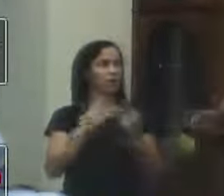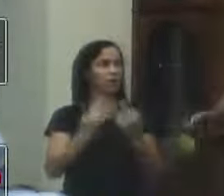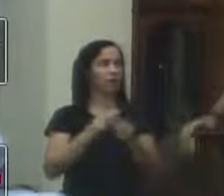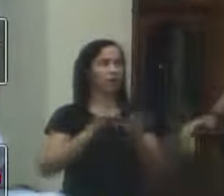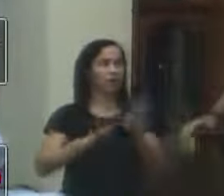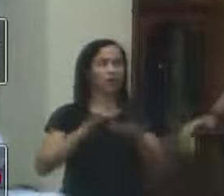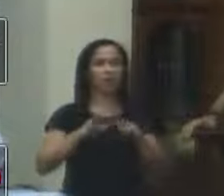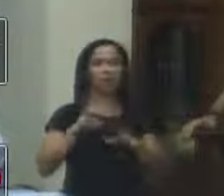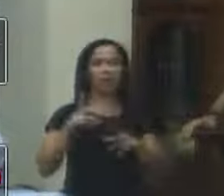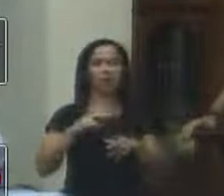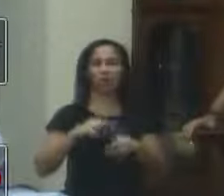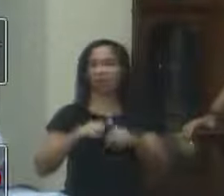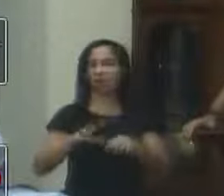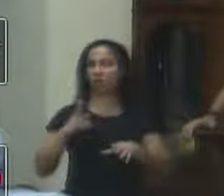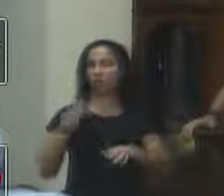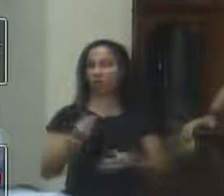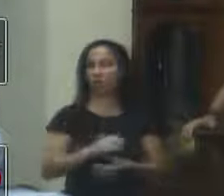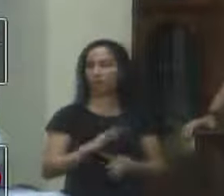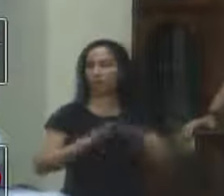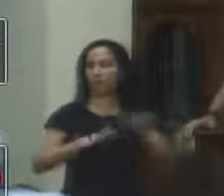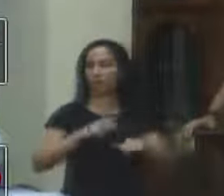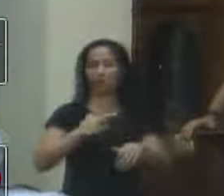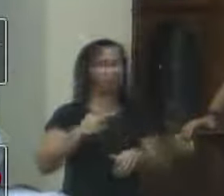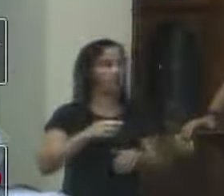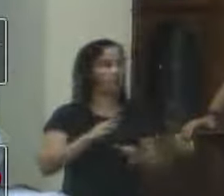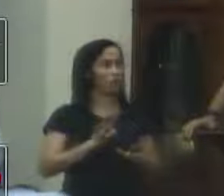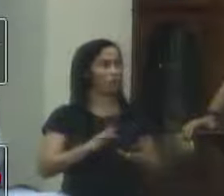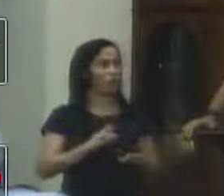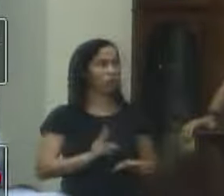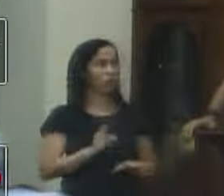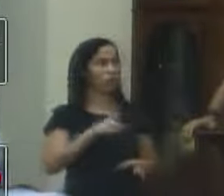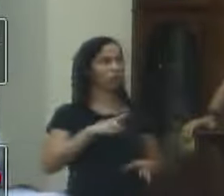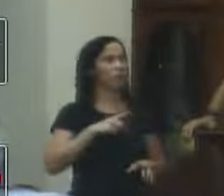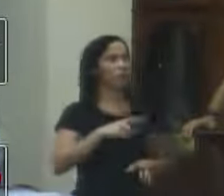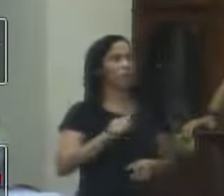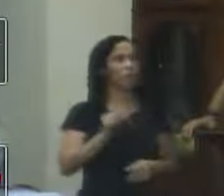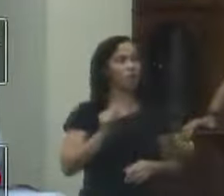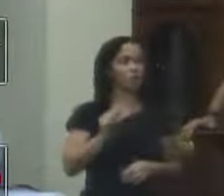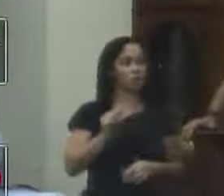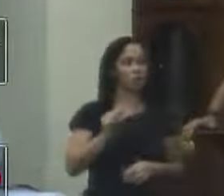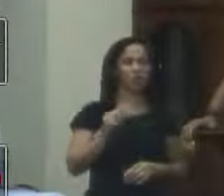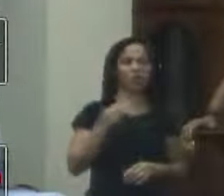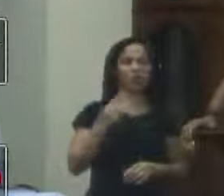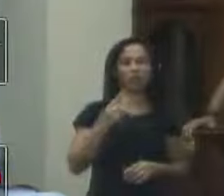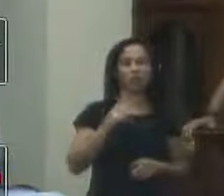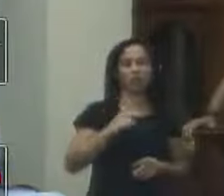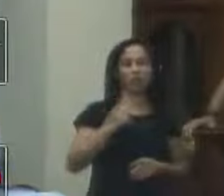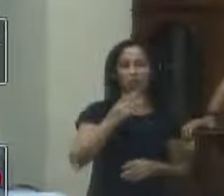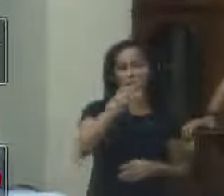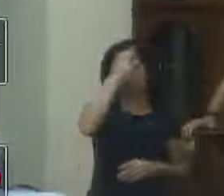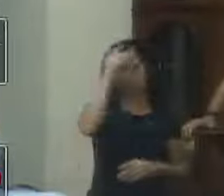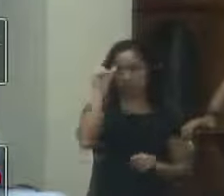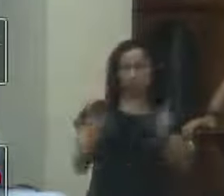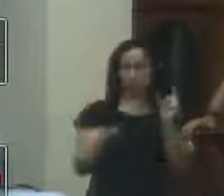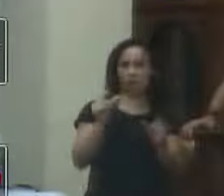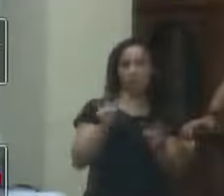estavam alguns, e não em todas estavam todos, mas sempre, pelo menos em 2, tinha os